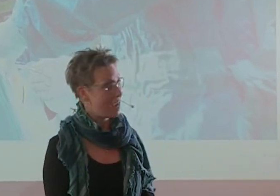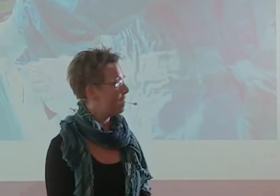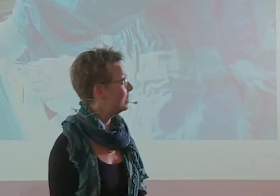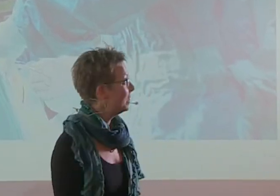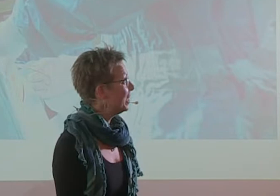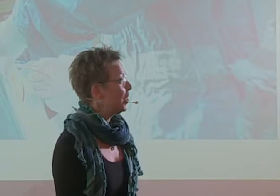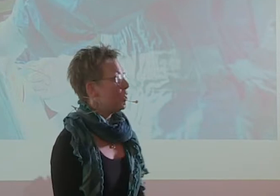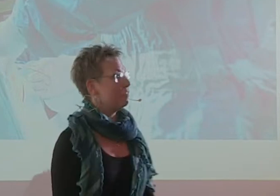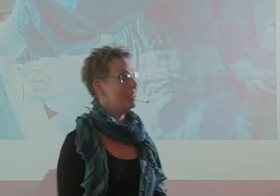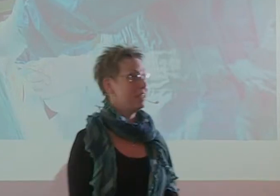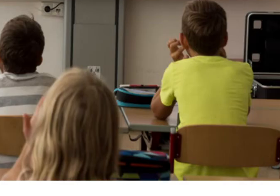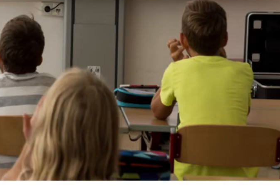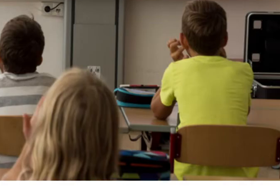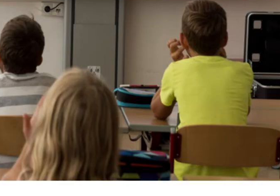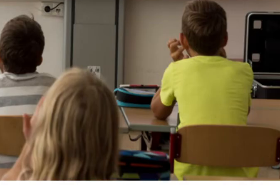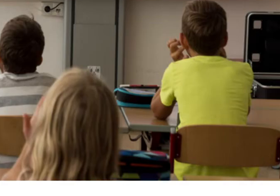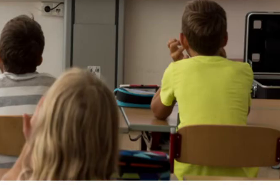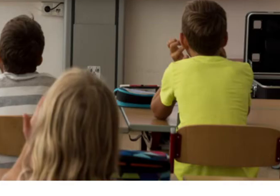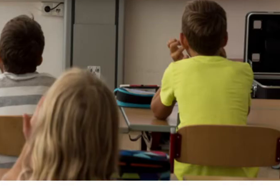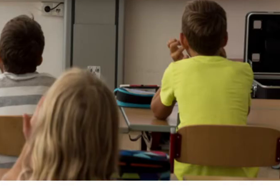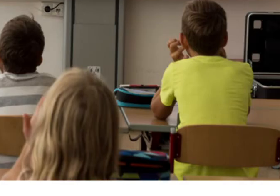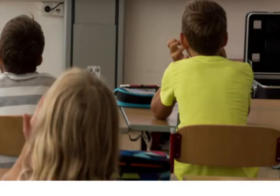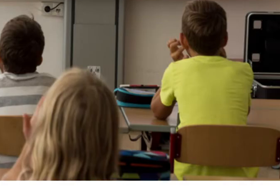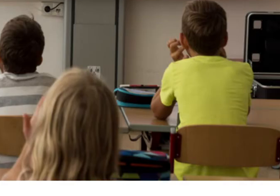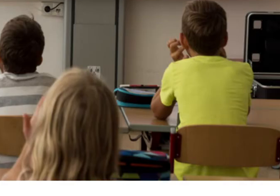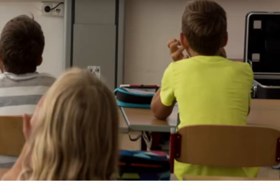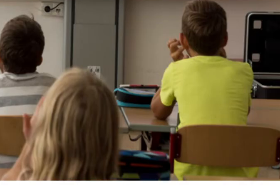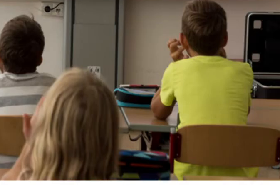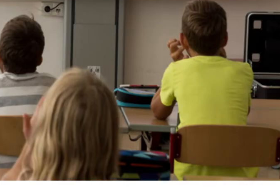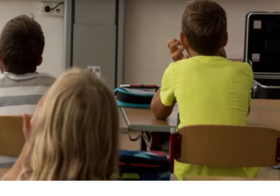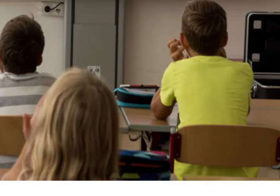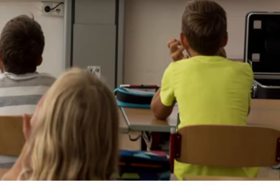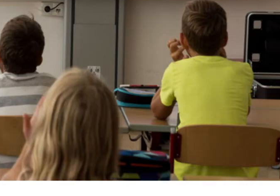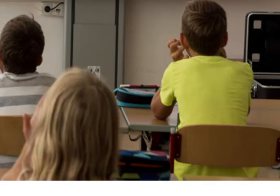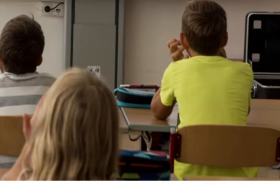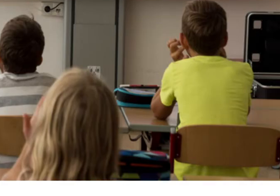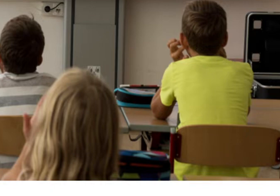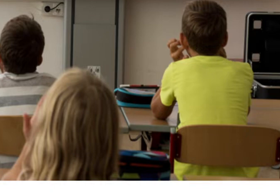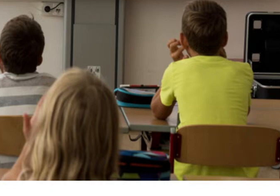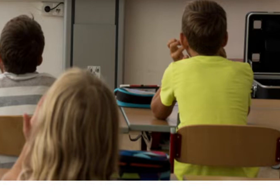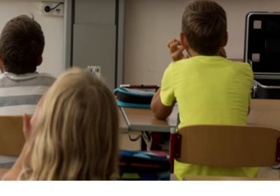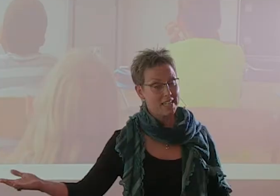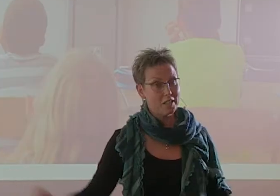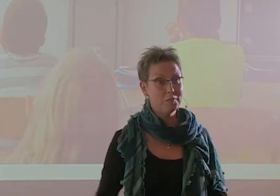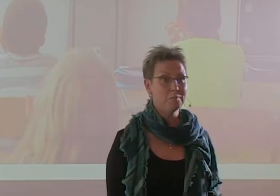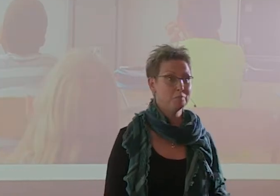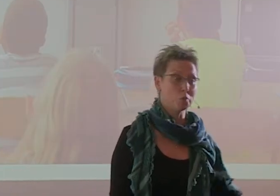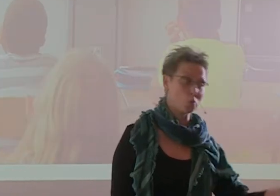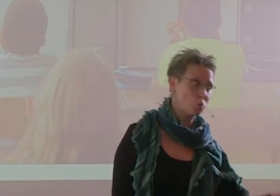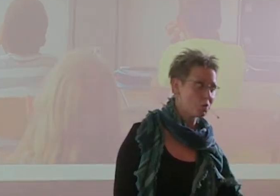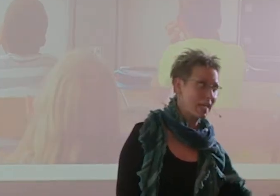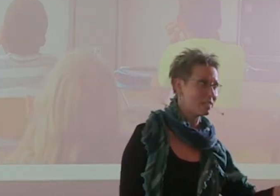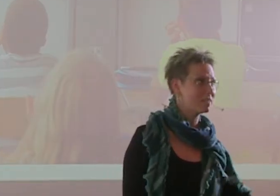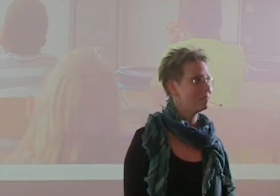lægen og snakker. Vi står på uddannelser og tolker på universitetet,